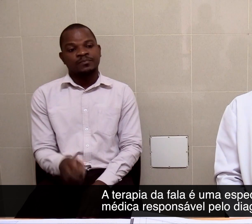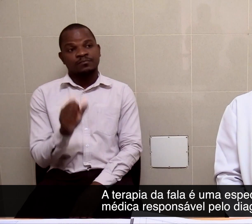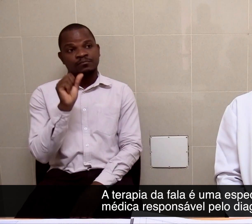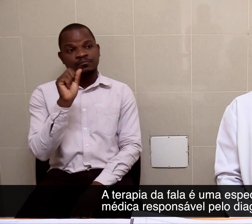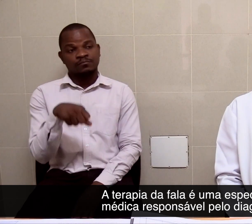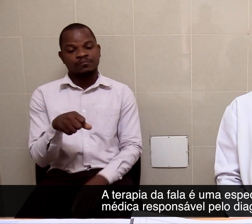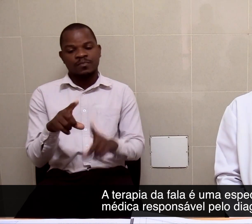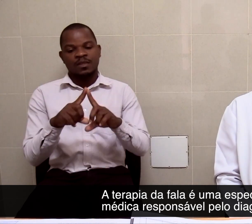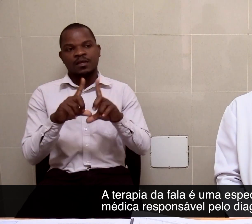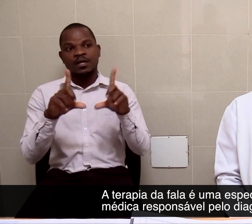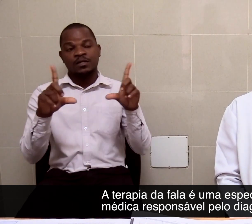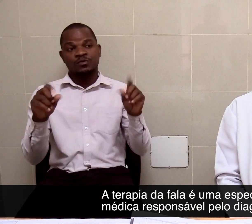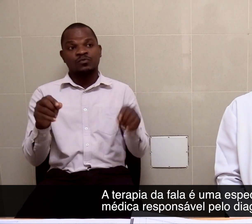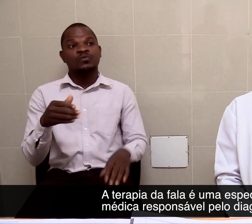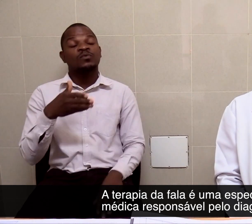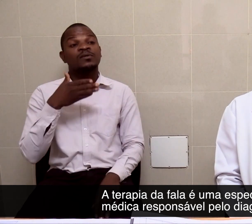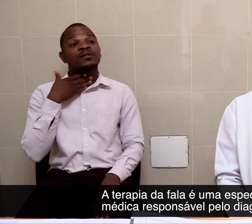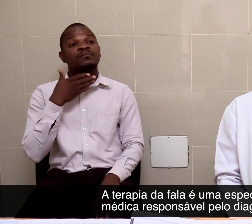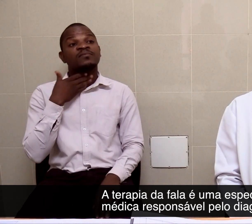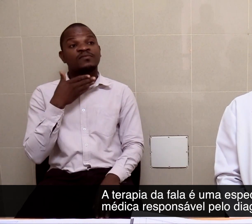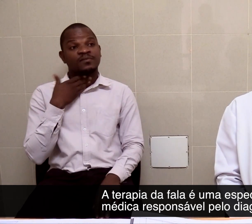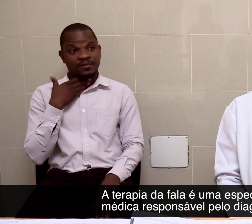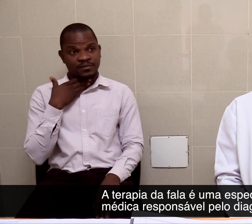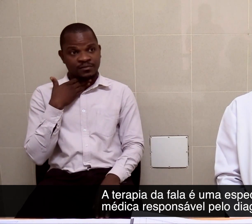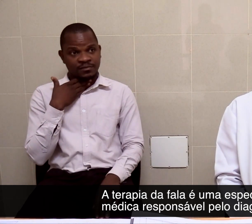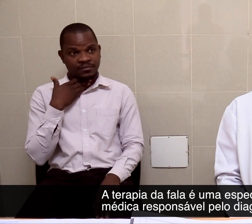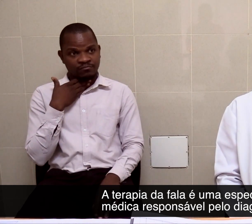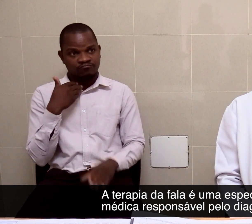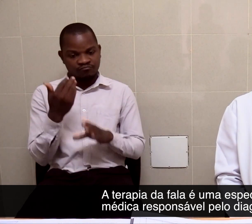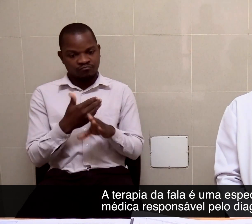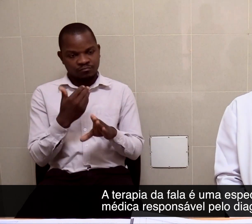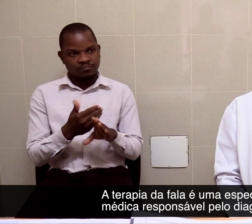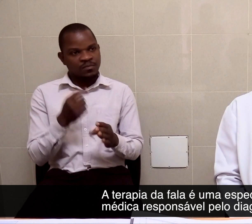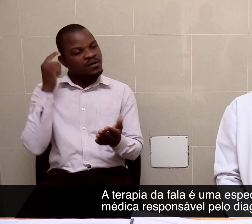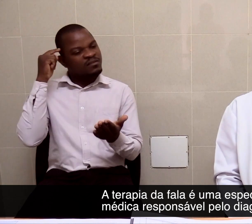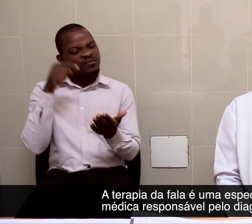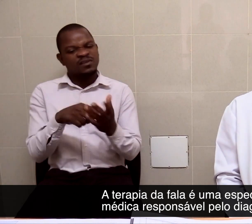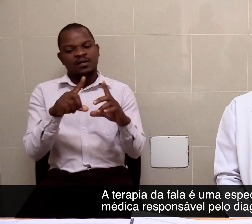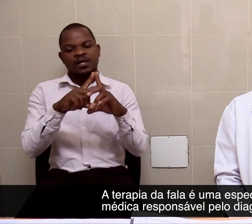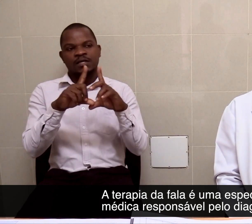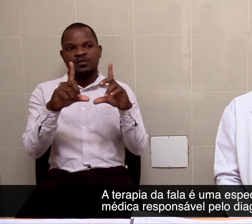A terapia da fala é uma especialidade médica